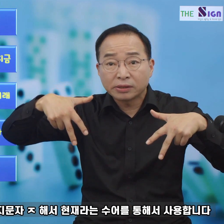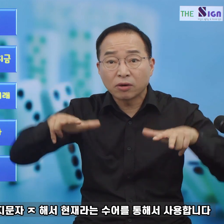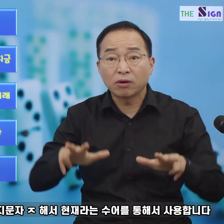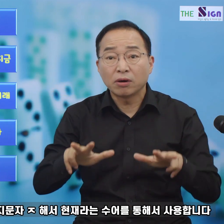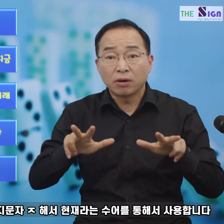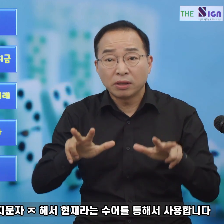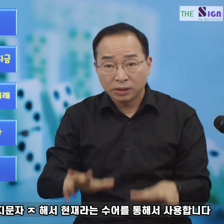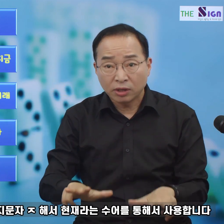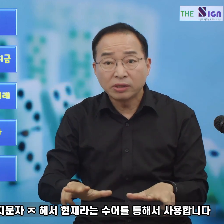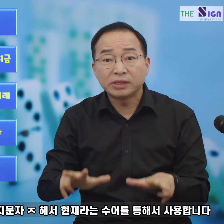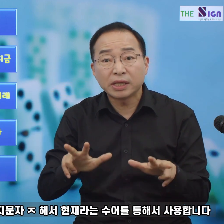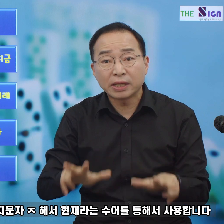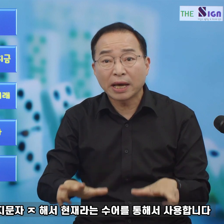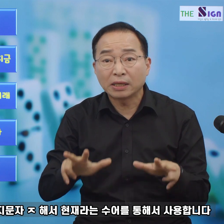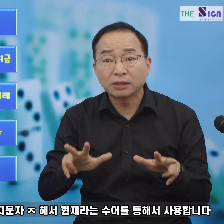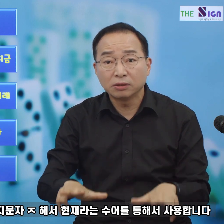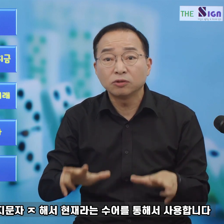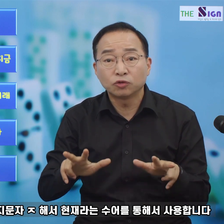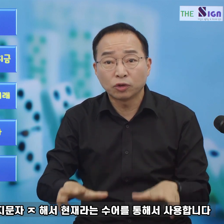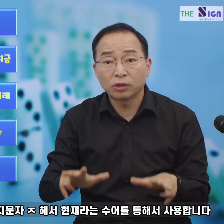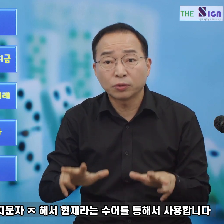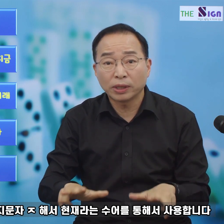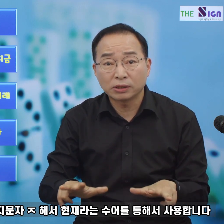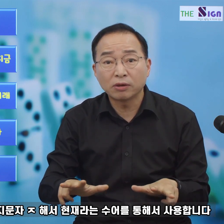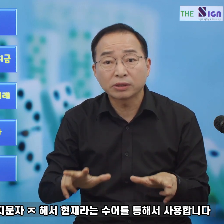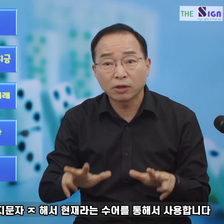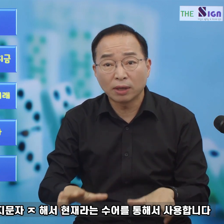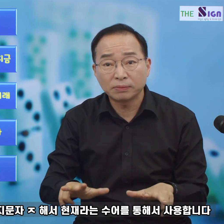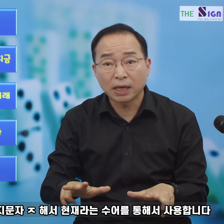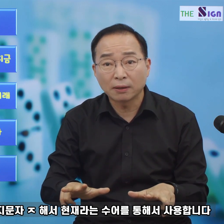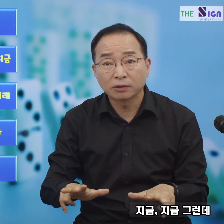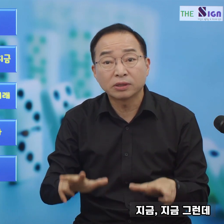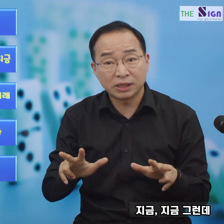해서 현재라는 수어를 통해서 사용합니다. 그래서 지금.